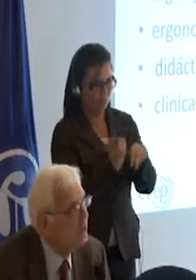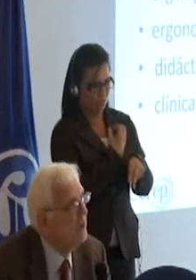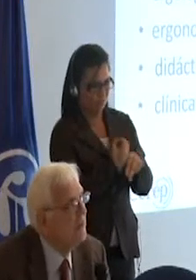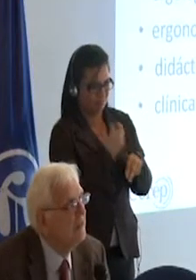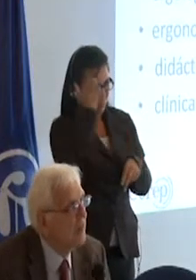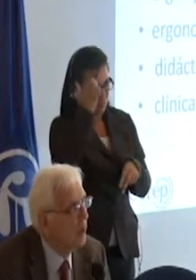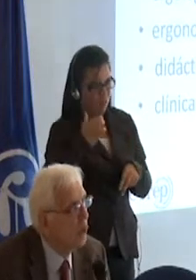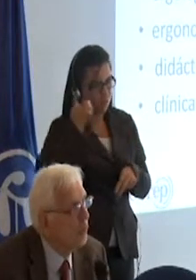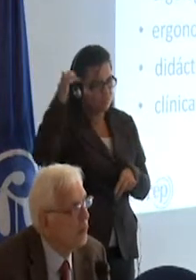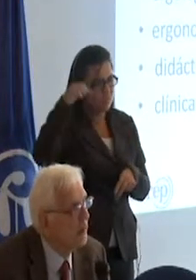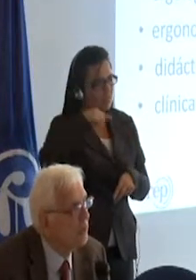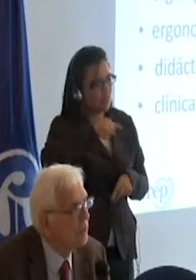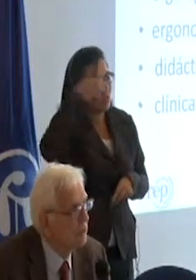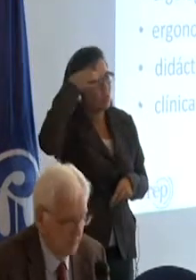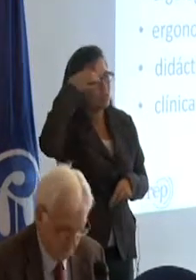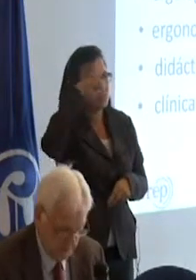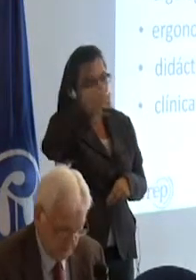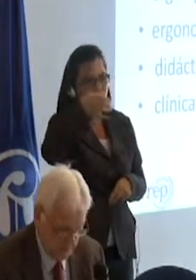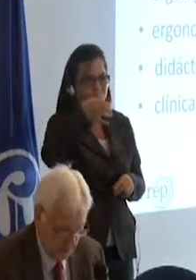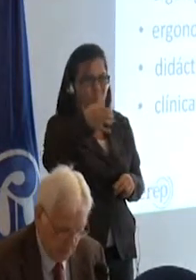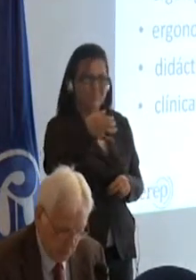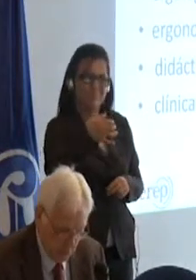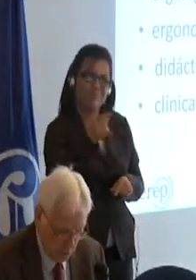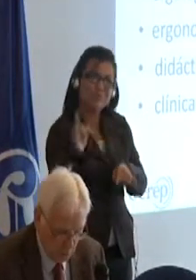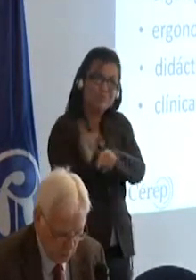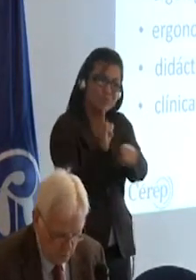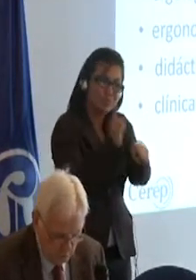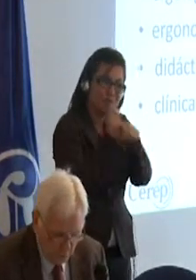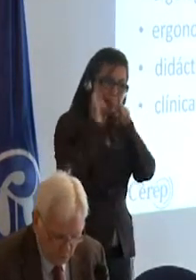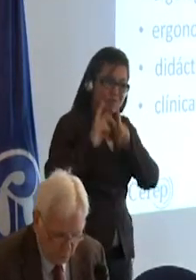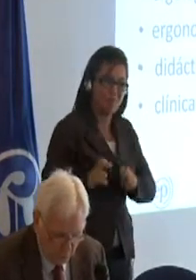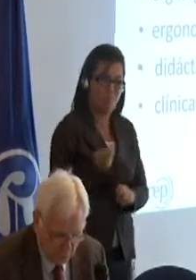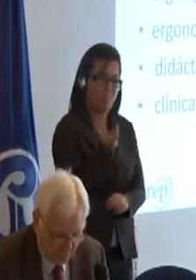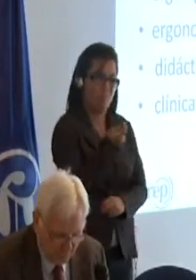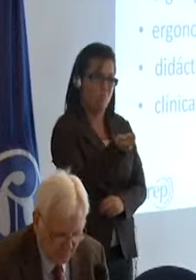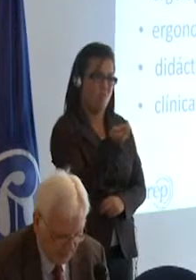es un concepto que ha sido poco utilizado en la investigación.